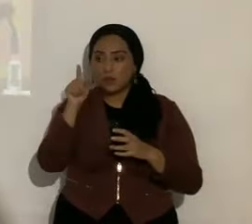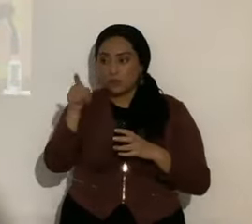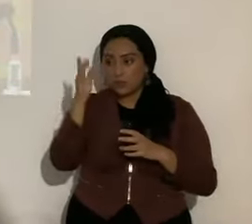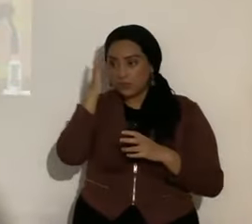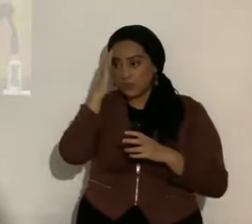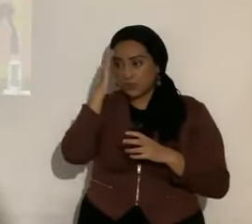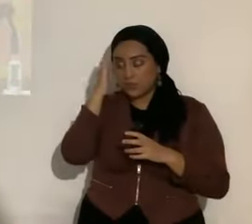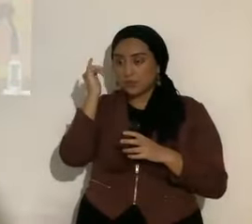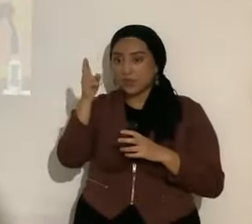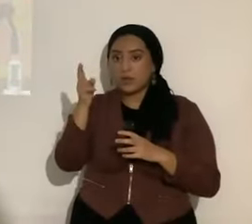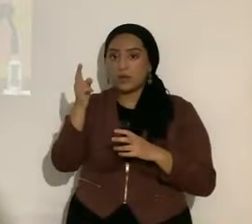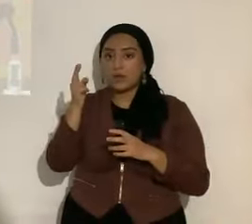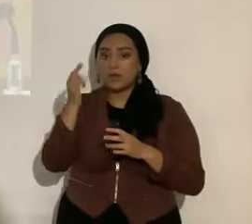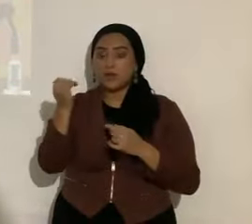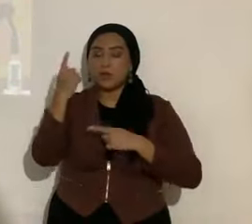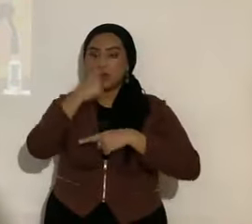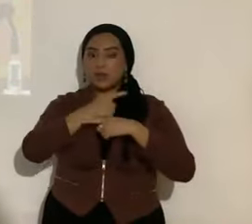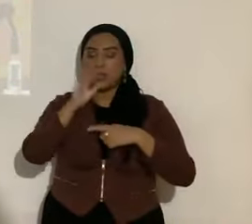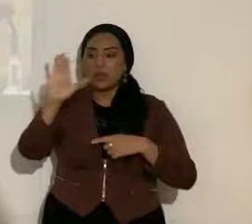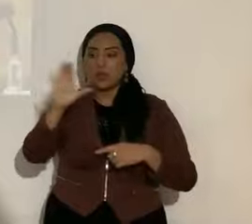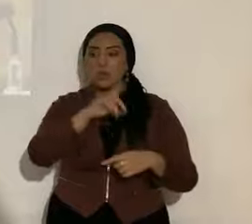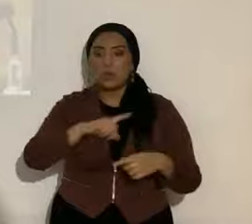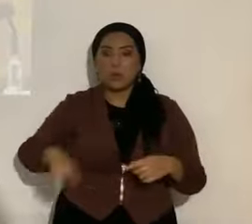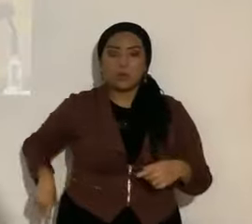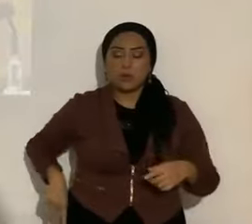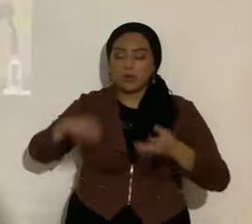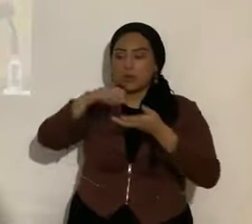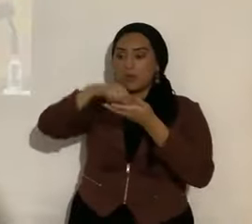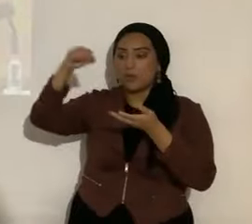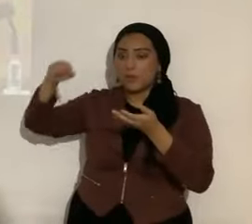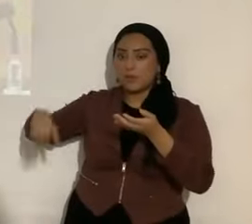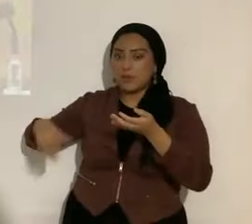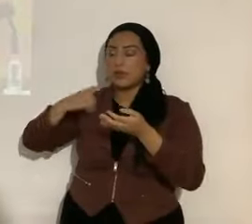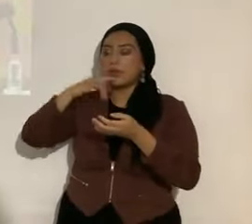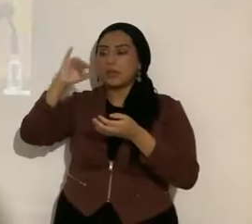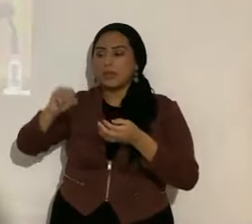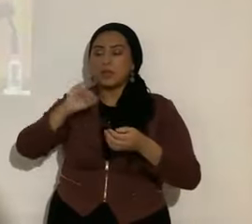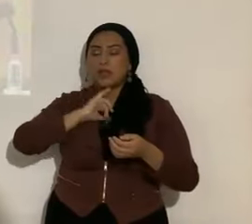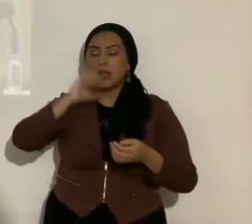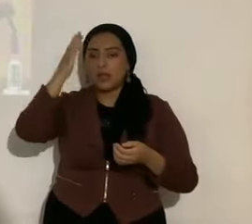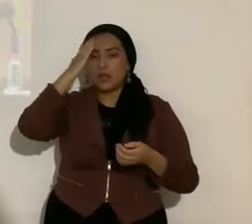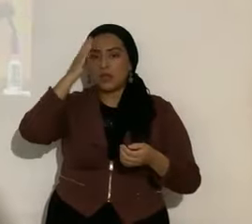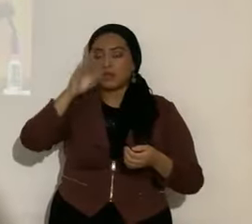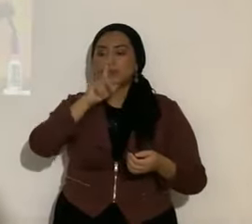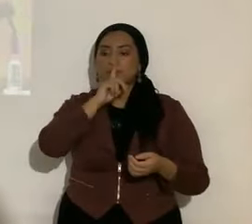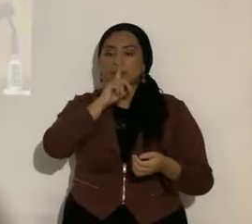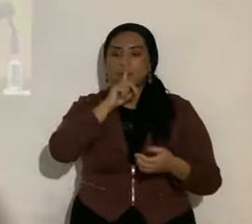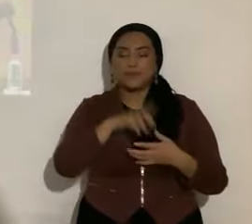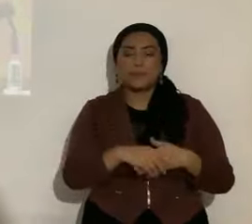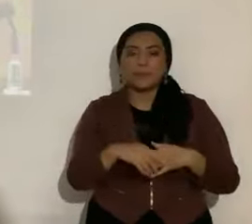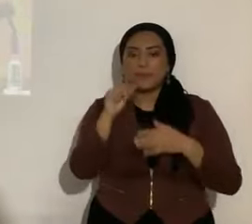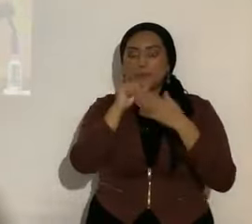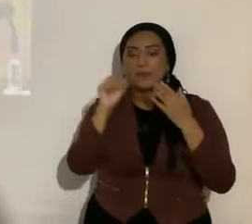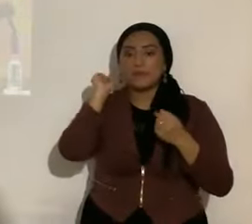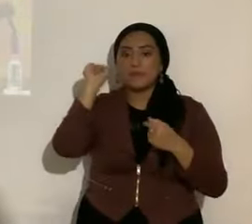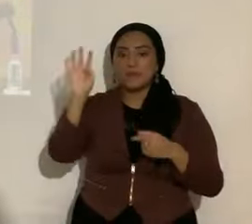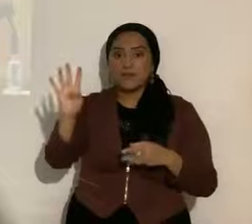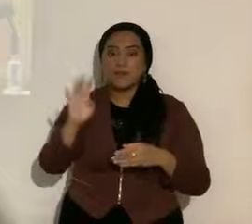que Yahweh te quitará hoy a tu señor de sobre ti? Y él dijo: sí, yo lo sé, callad. Verso